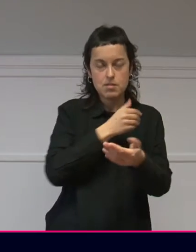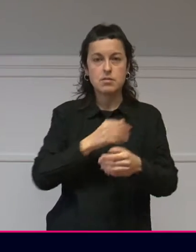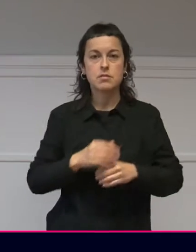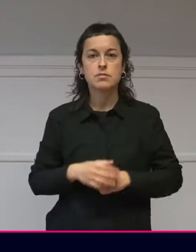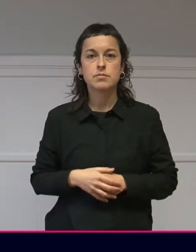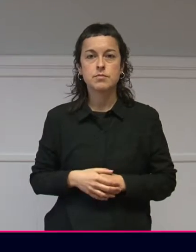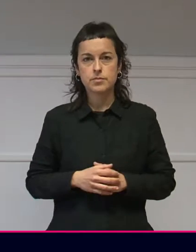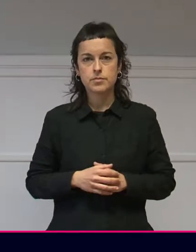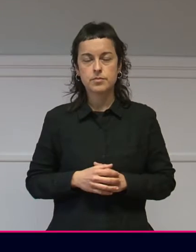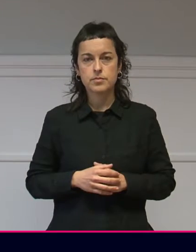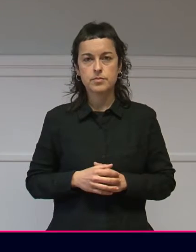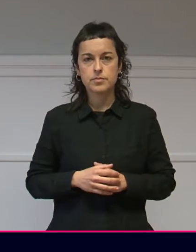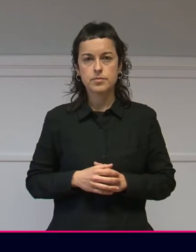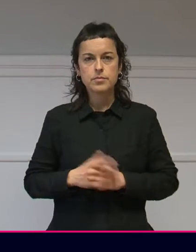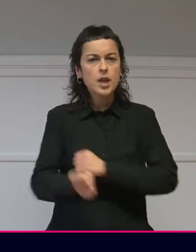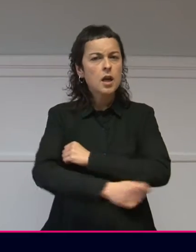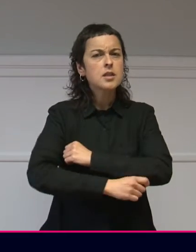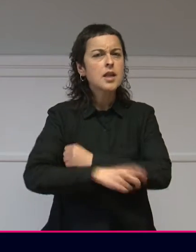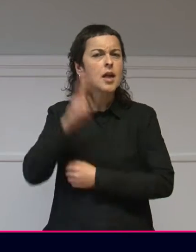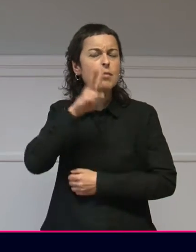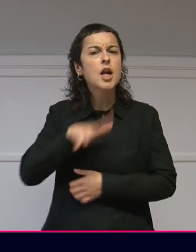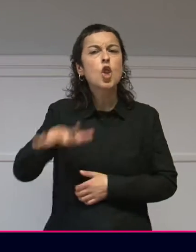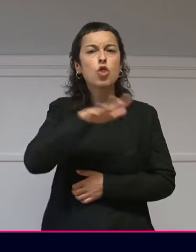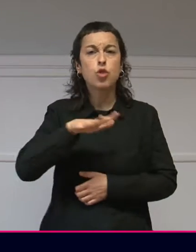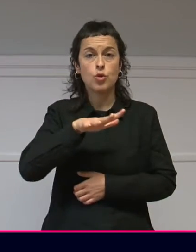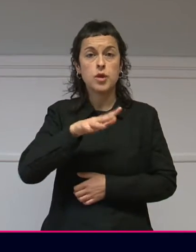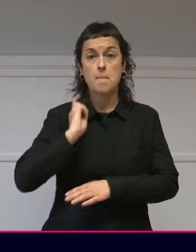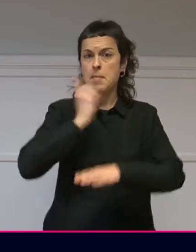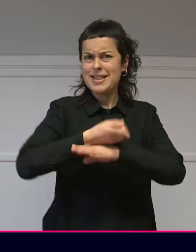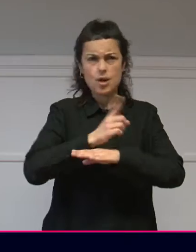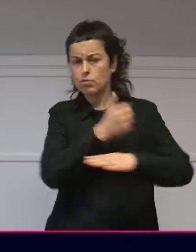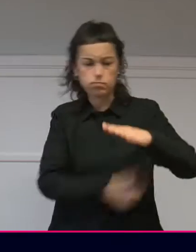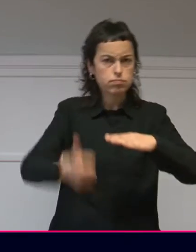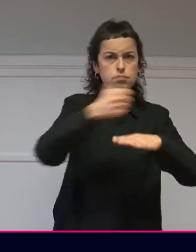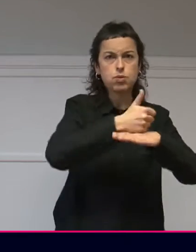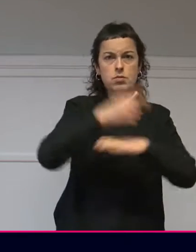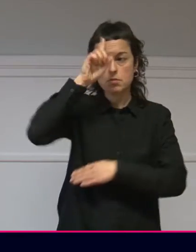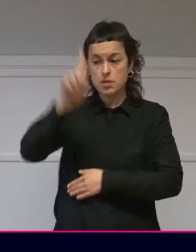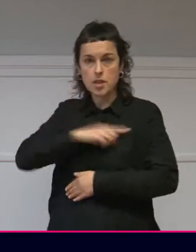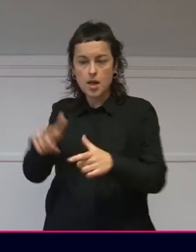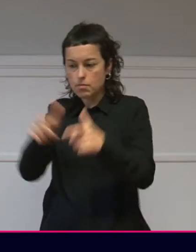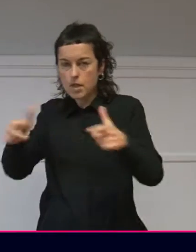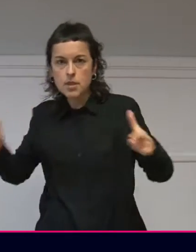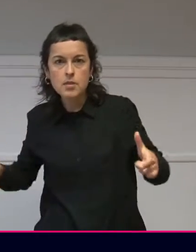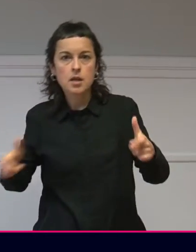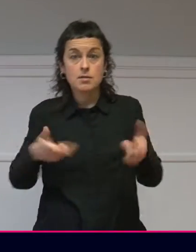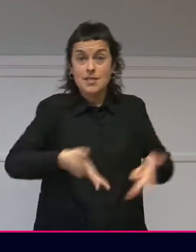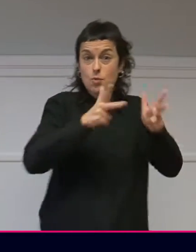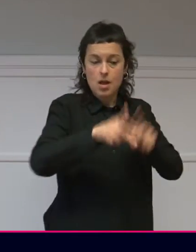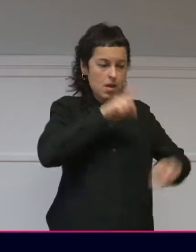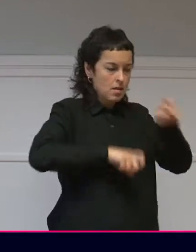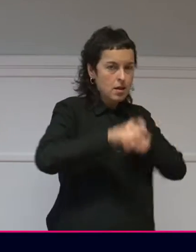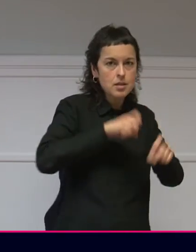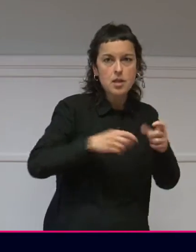eraisten jarraitzeko helburuarekin. Erasoaldi horren isla dira goraka ari diren autoritarismoa, militarizazioa, demokrazia